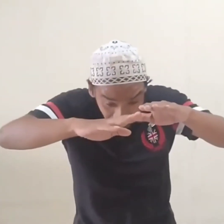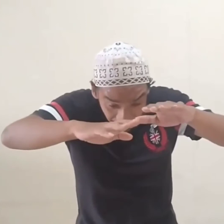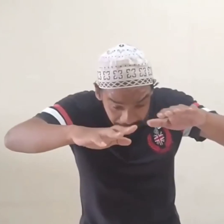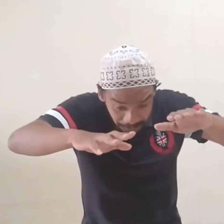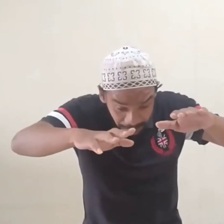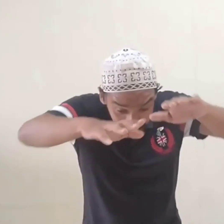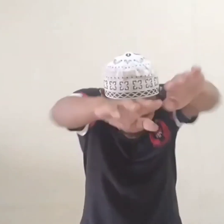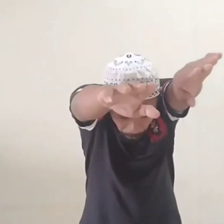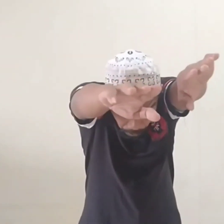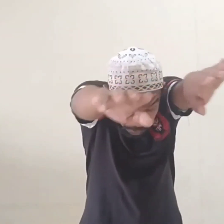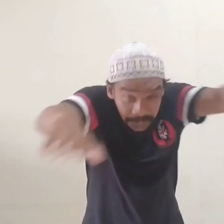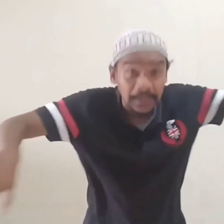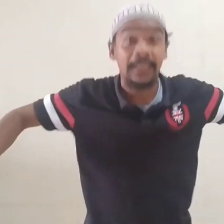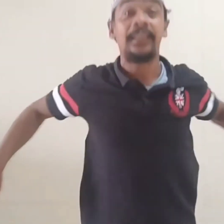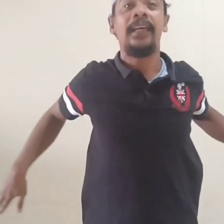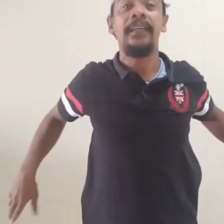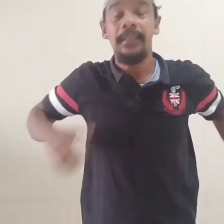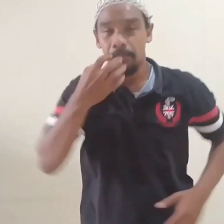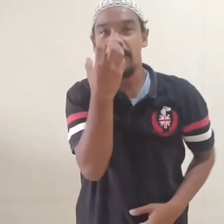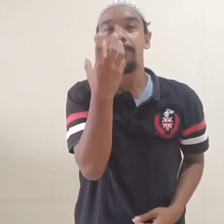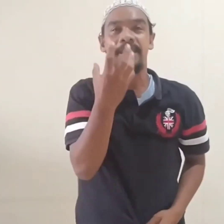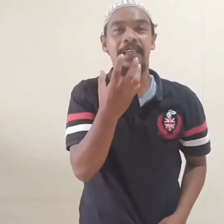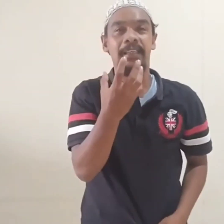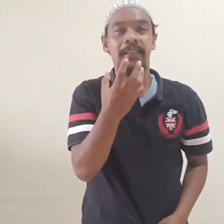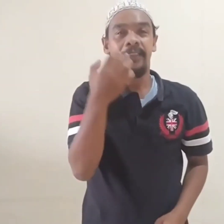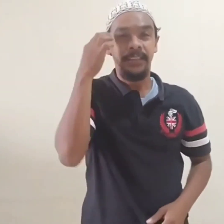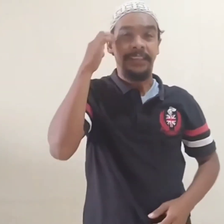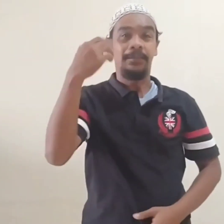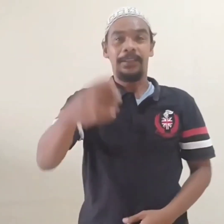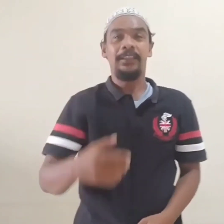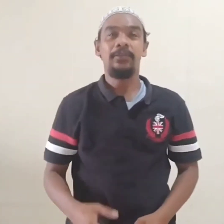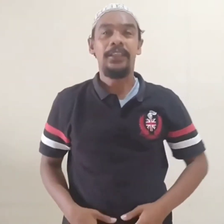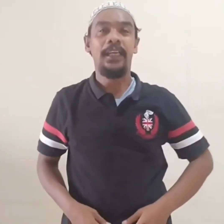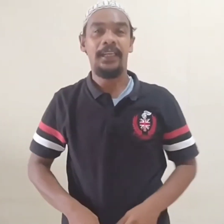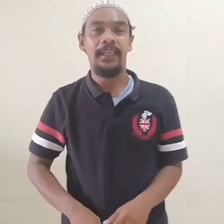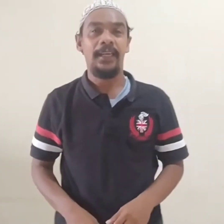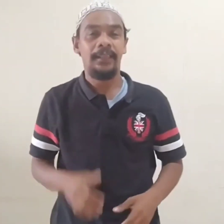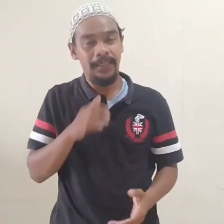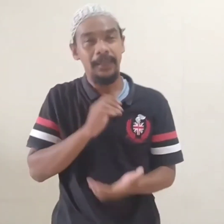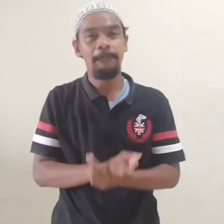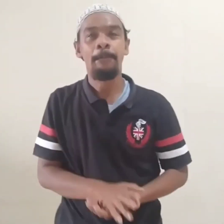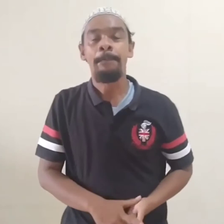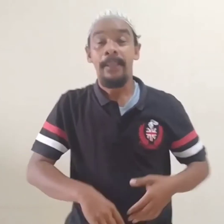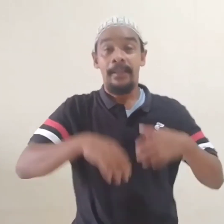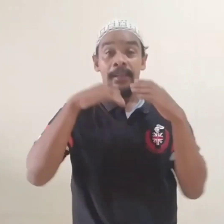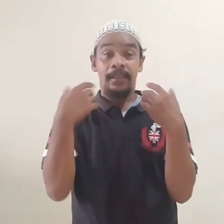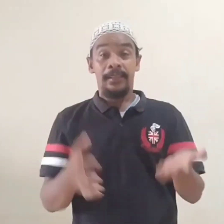lagi ketika kita lurus, tarik lagi, bernapas lagi. Seperti itu di gaya dada, ya. Dan